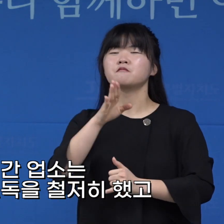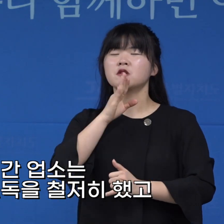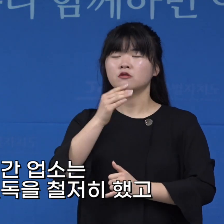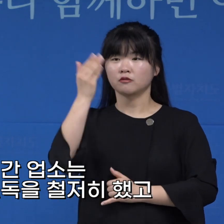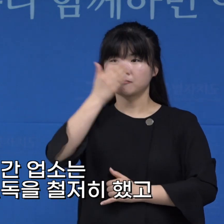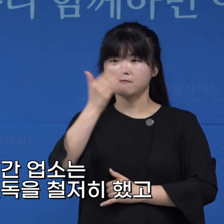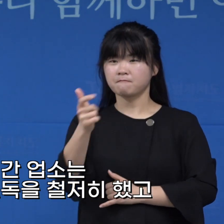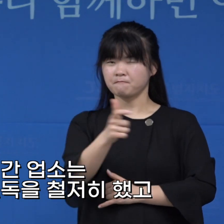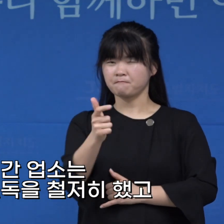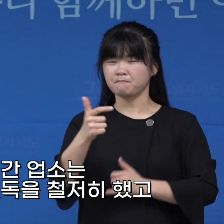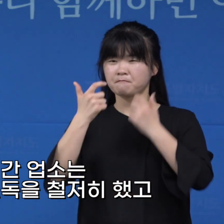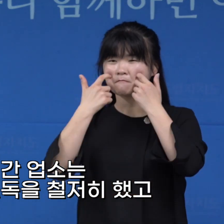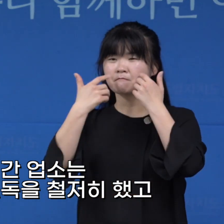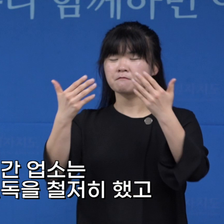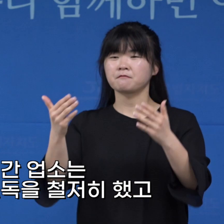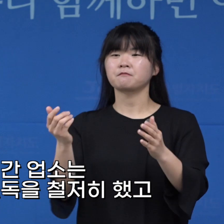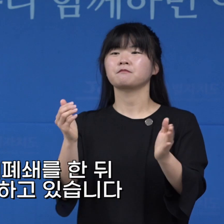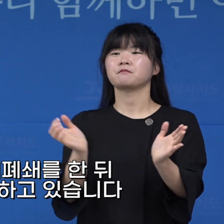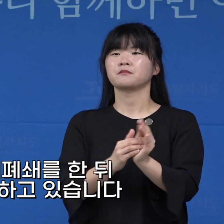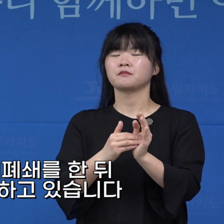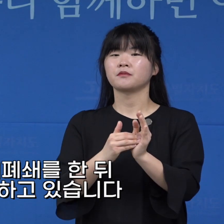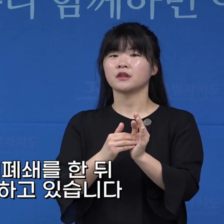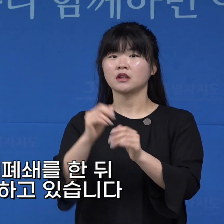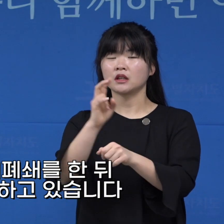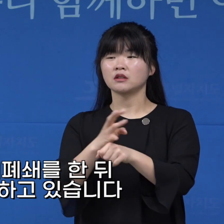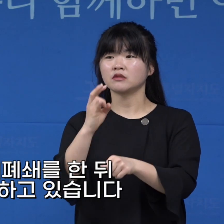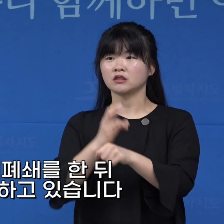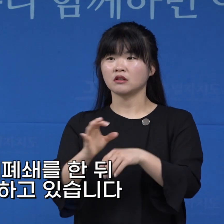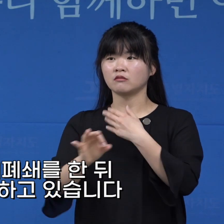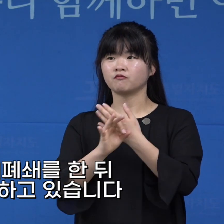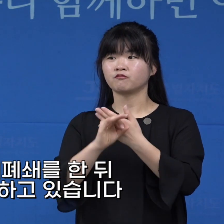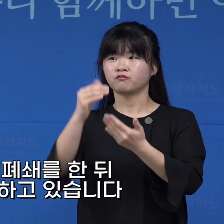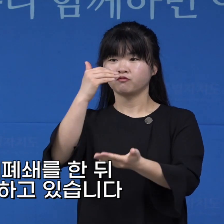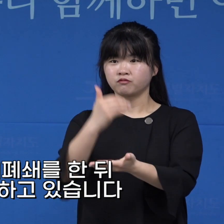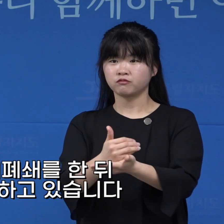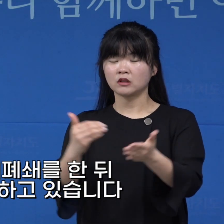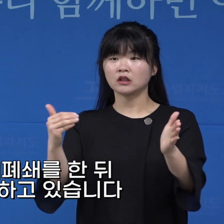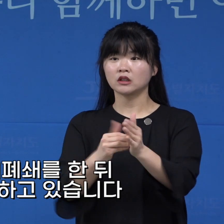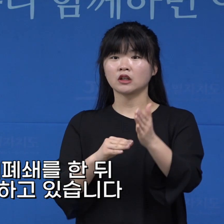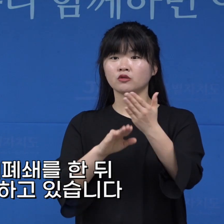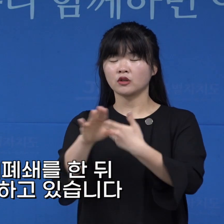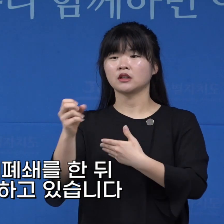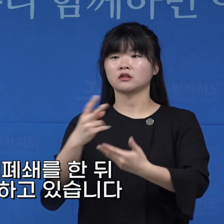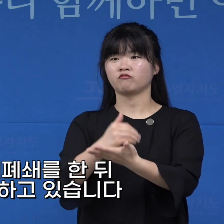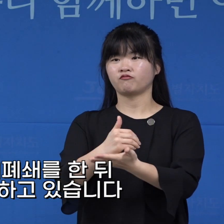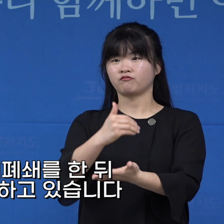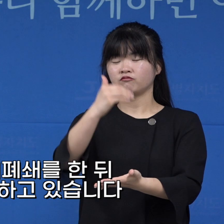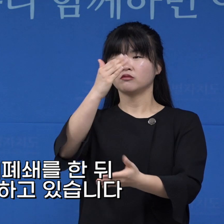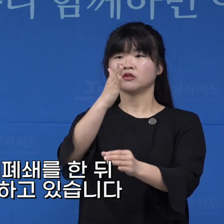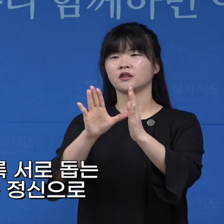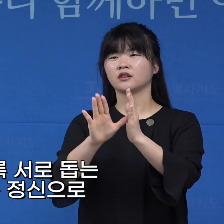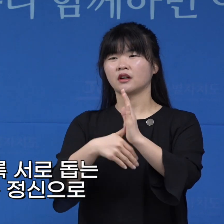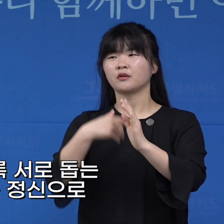방역 소독을 철저히 했고 24시간 동안 임시 폐쇄를 한 뒤에 다시 문을 열도록 하고